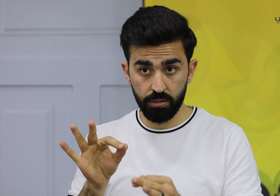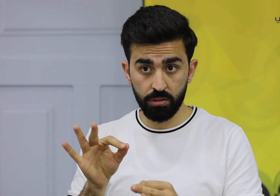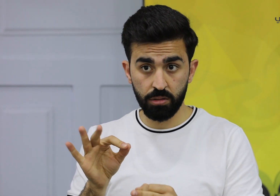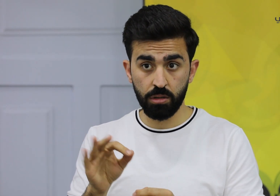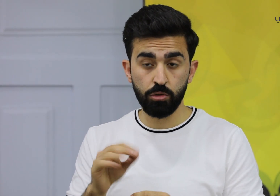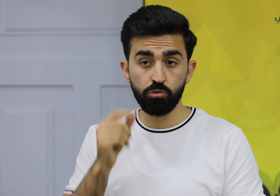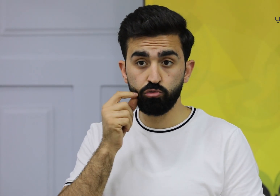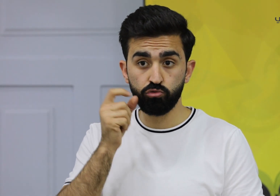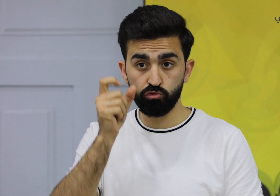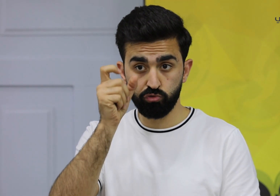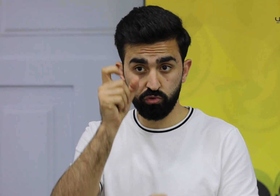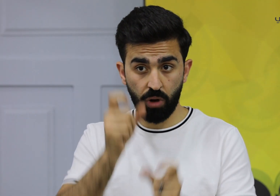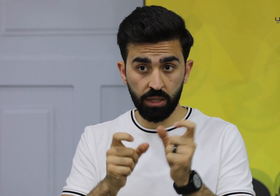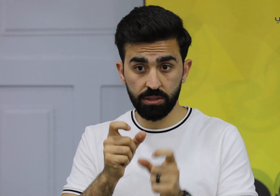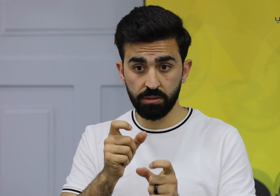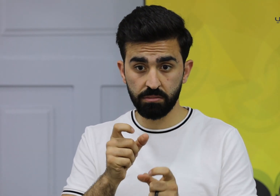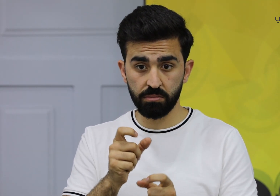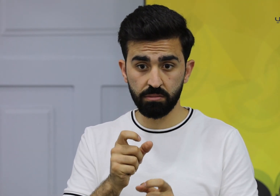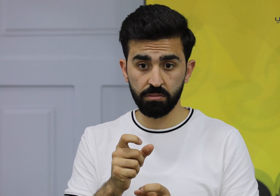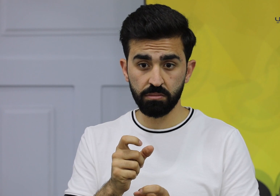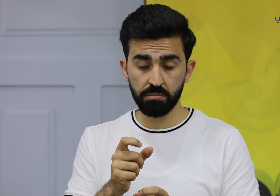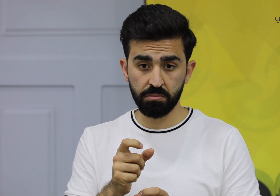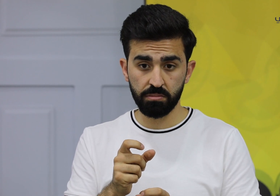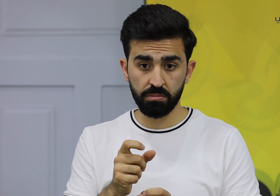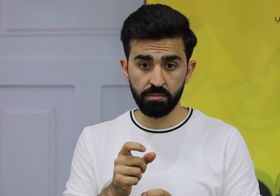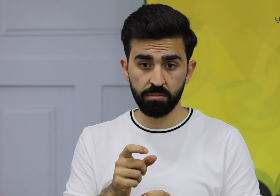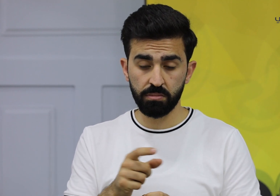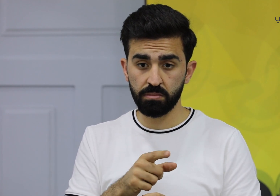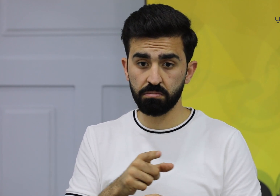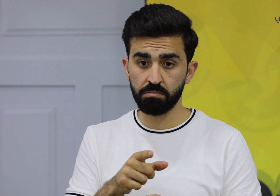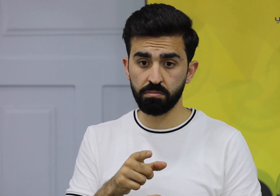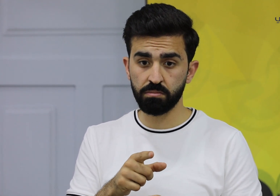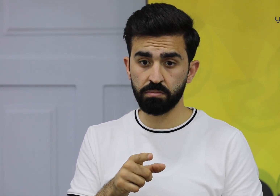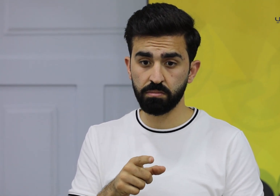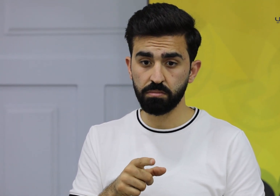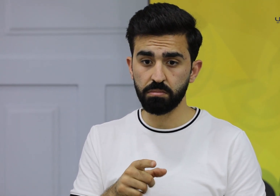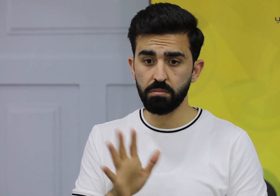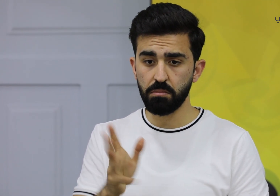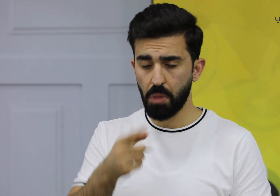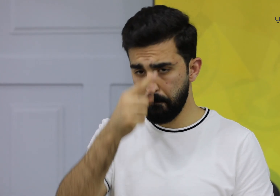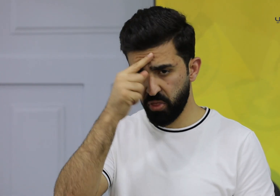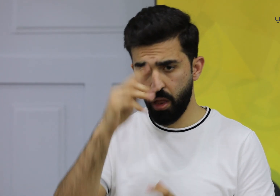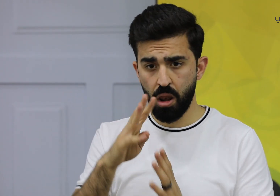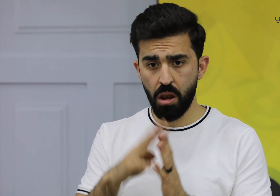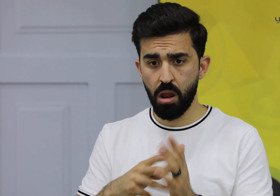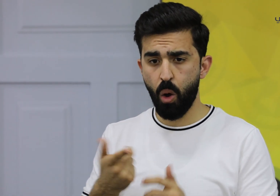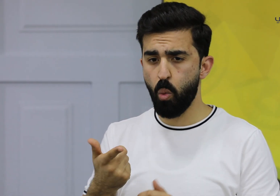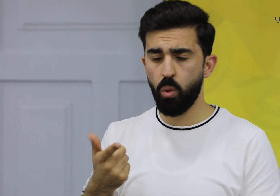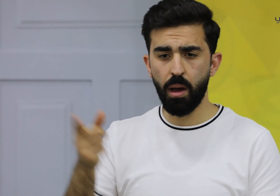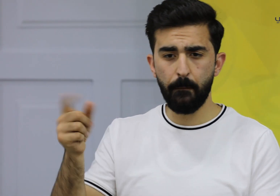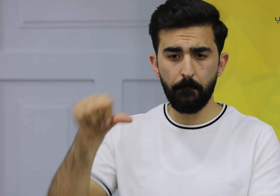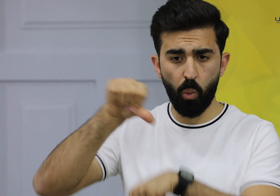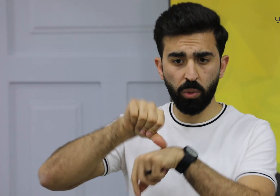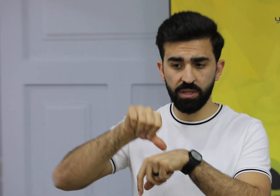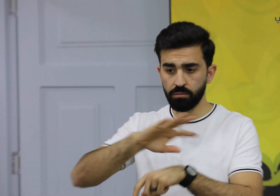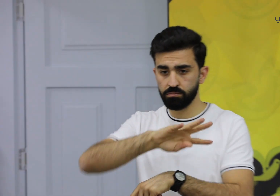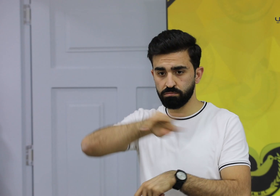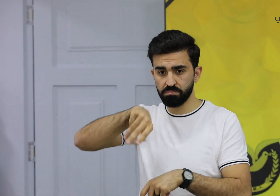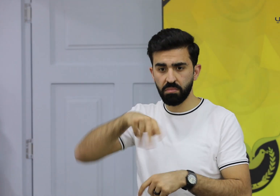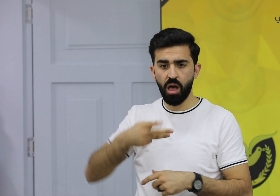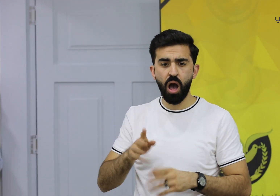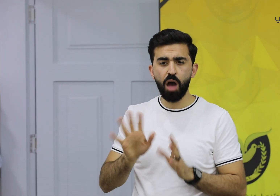يعني بأشخاص؟ يعني ممكن تذهب أنت الآن إلى مثلا آثار جبل القلعة أو المدرج الروماني أو مثلا